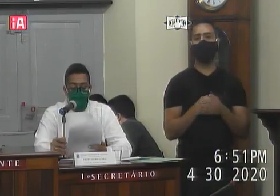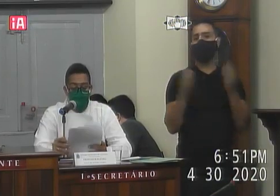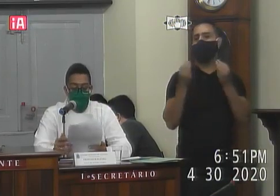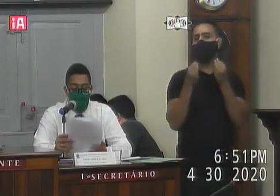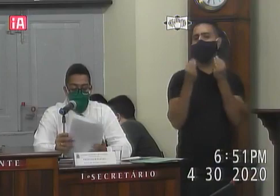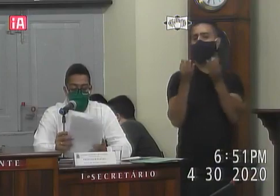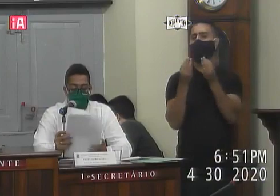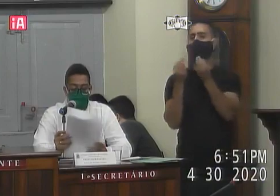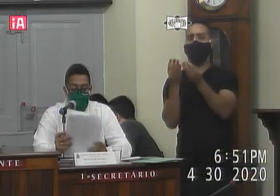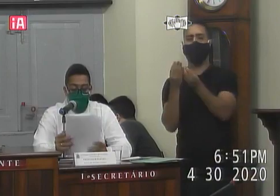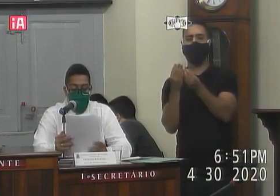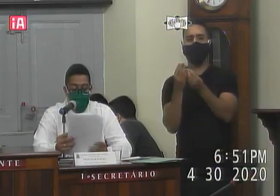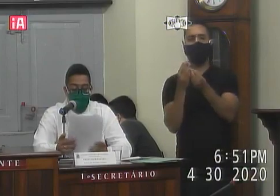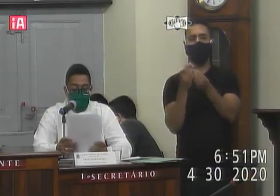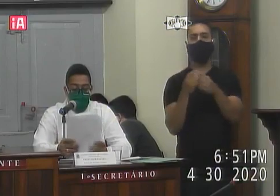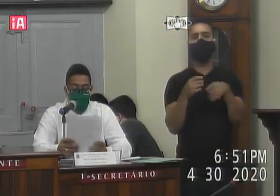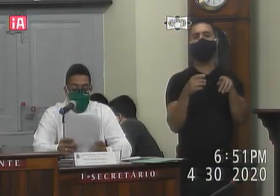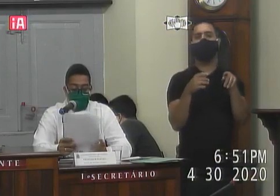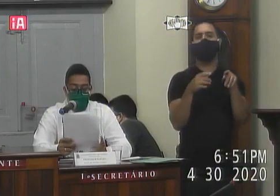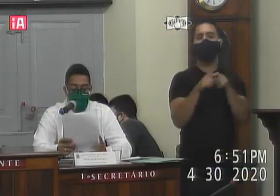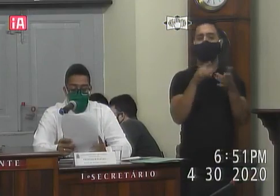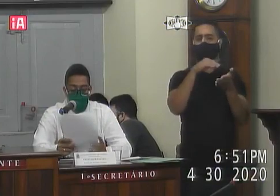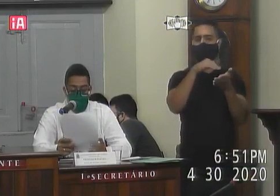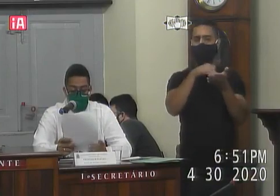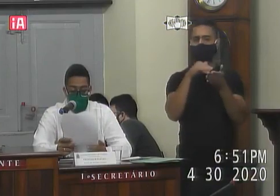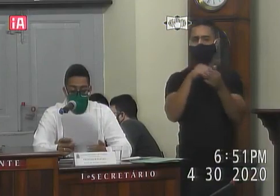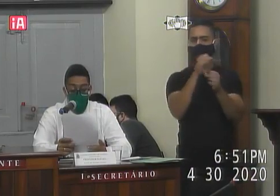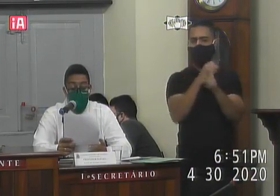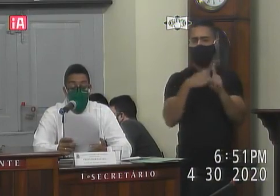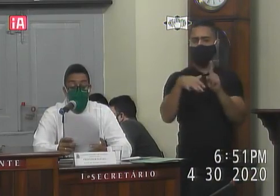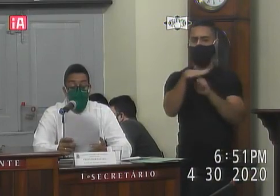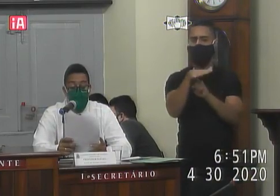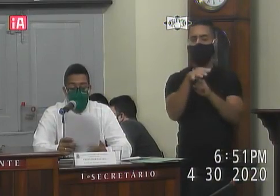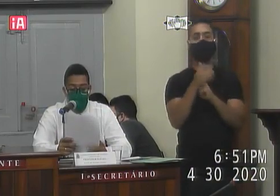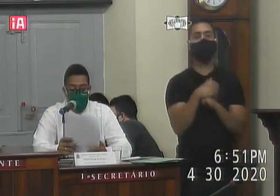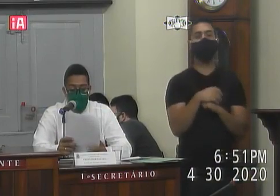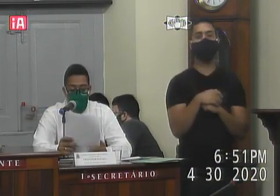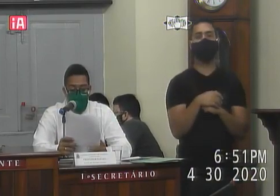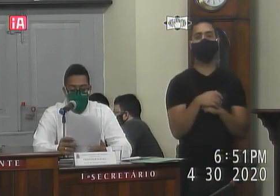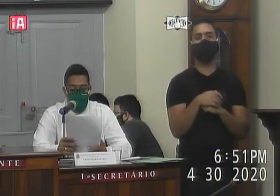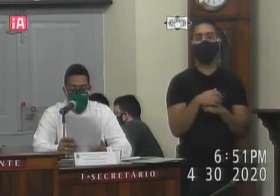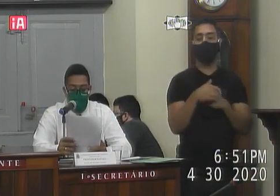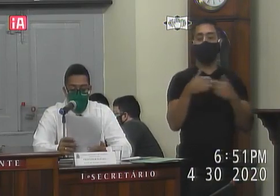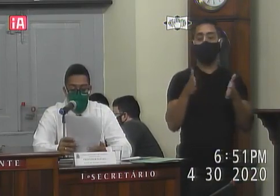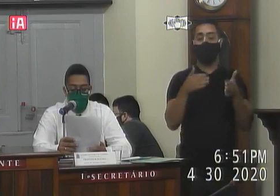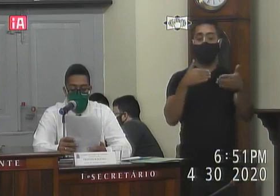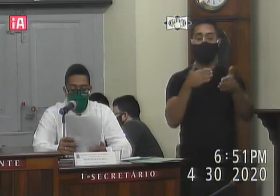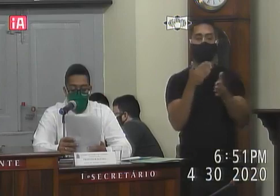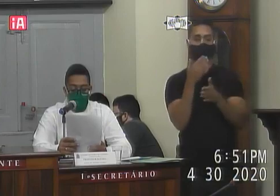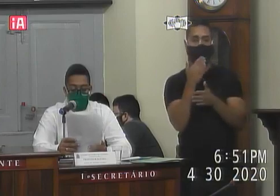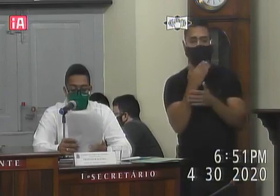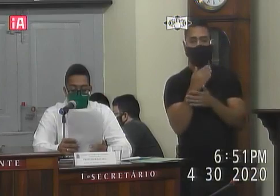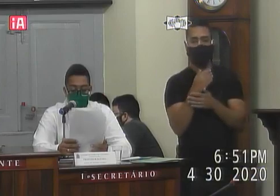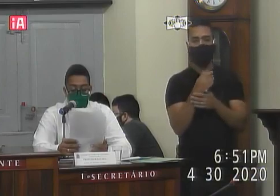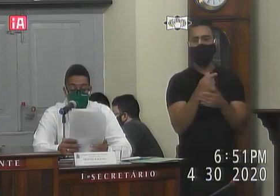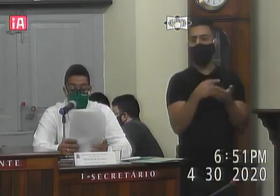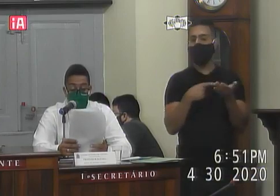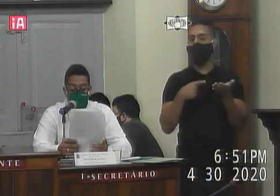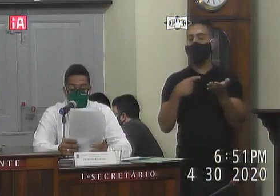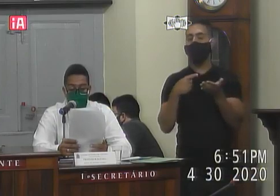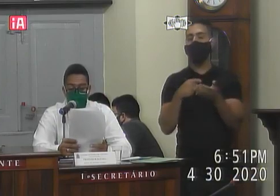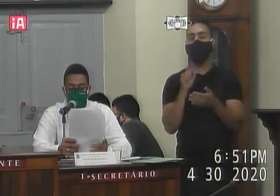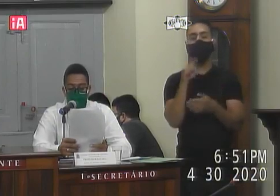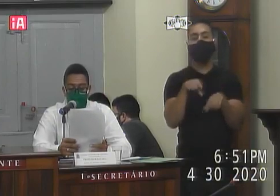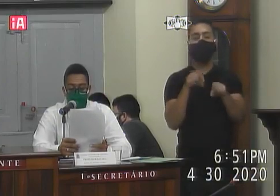Distribuição pela Prefeitura Municipal através da Secretaria de Assistência Social. Cestas básicas com critérios definidos e claros